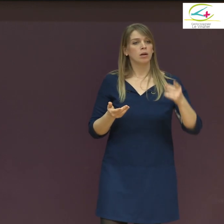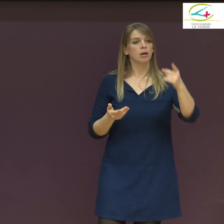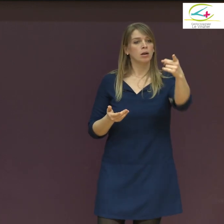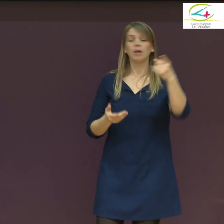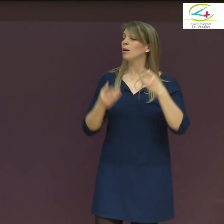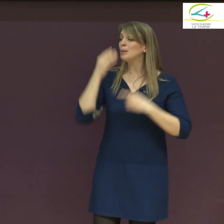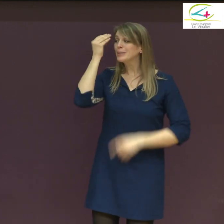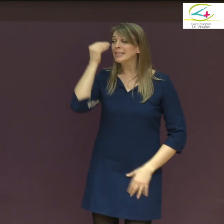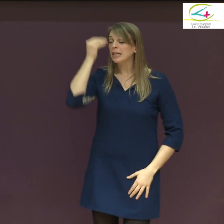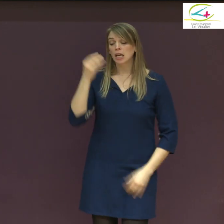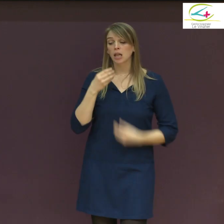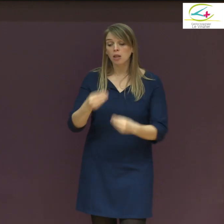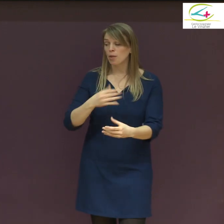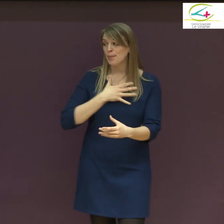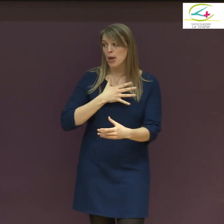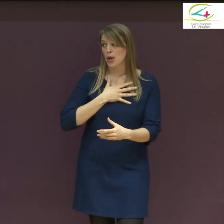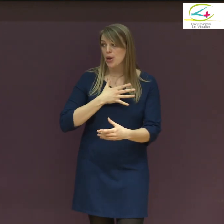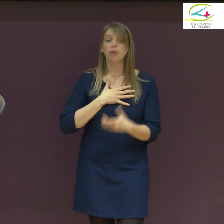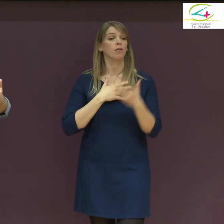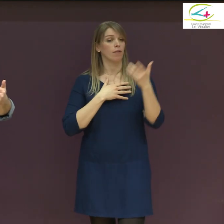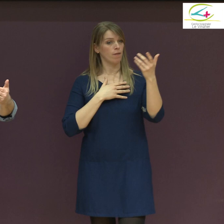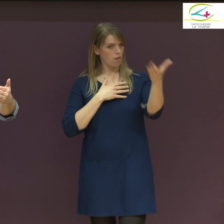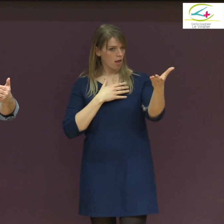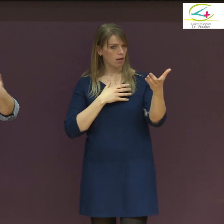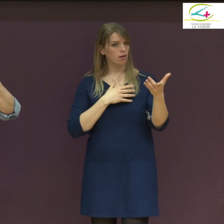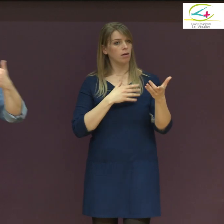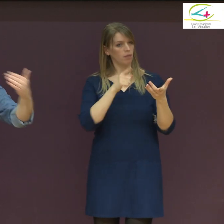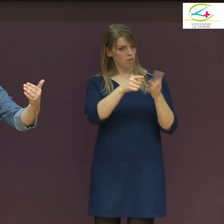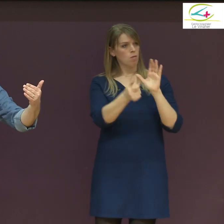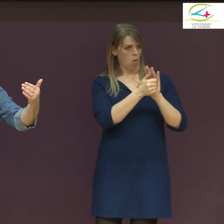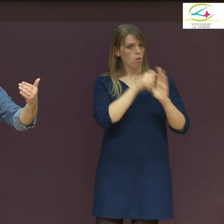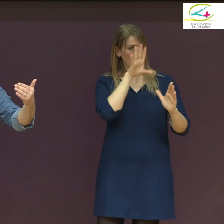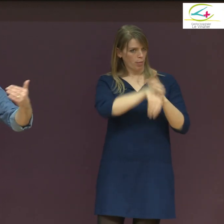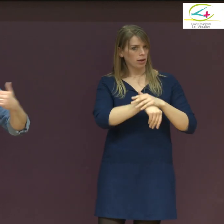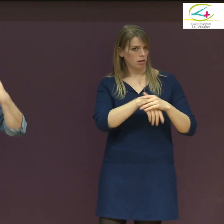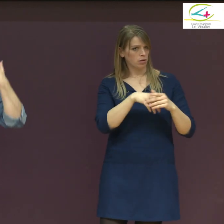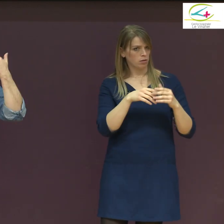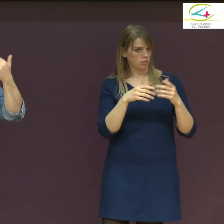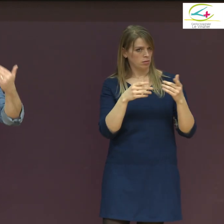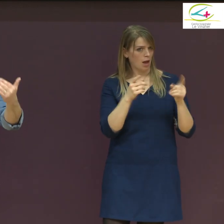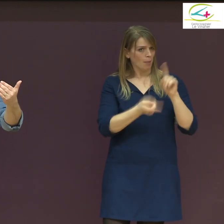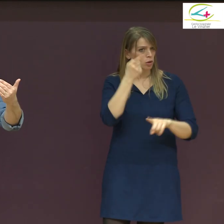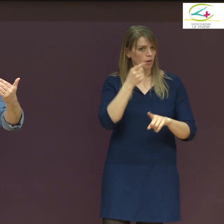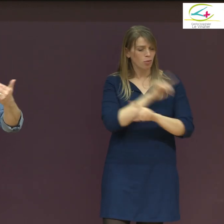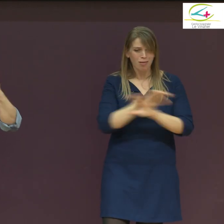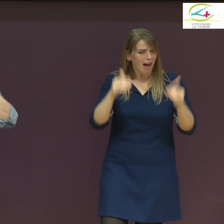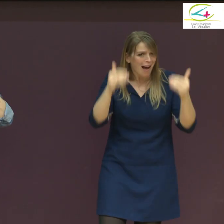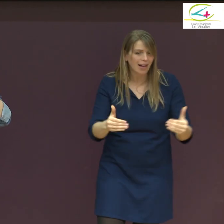ne fait pas. Aussi, voilà, et là, vous avez un rôle à jouer. Tout ce temps que vous êtes. De